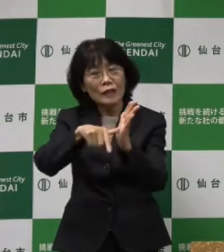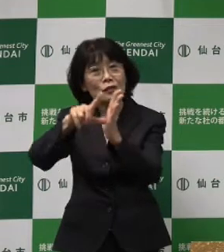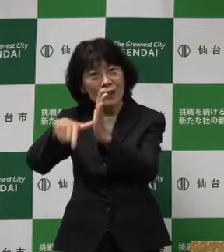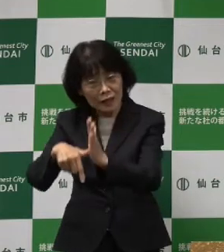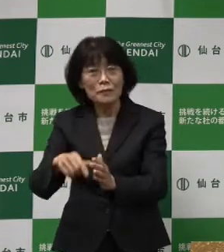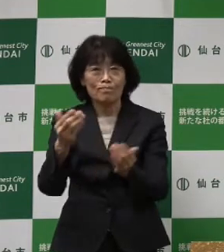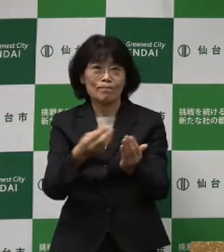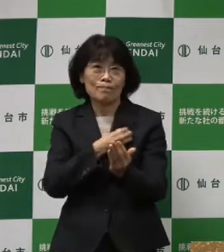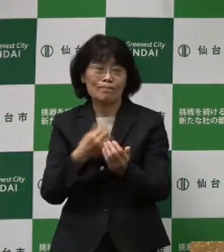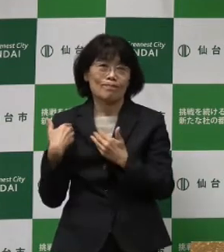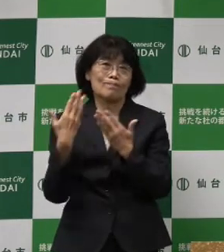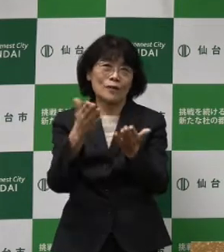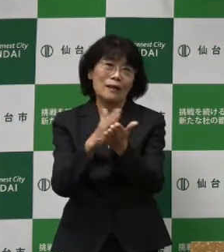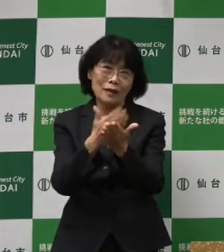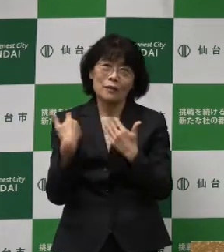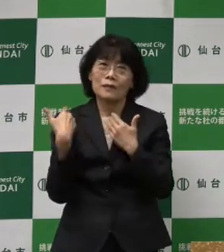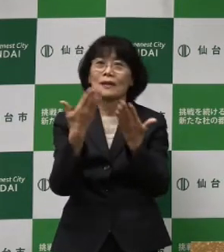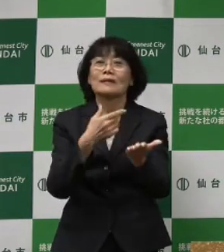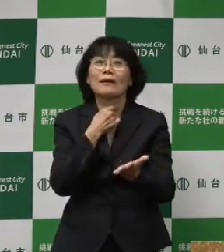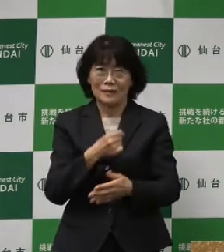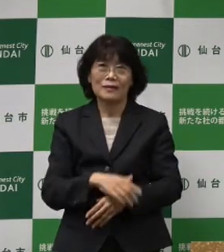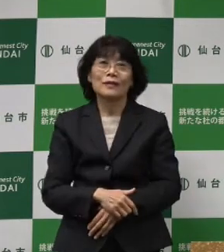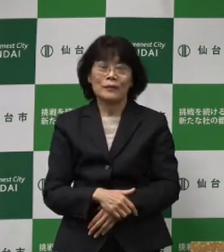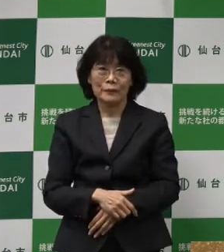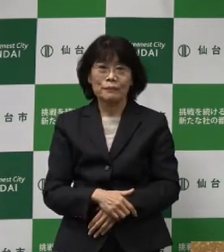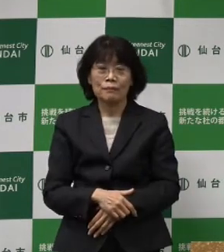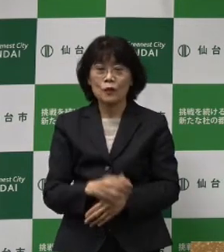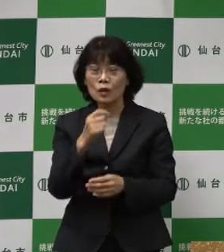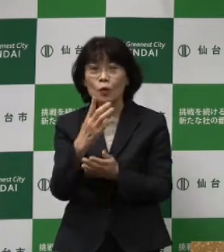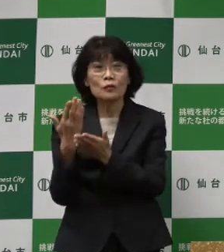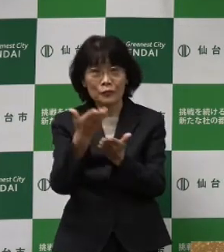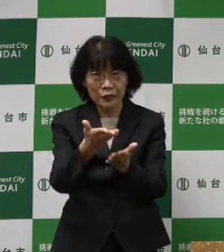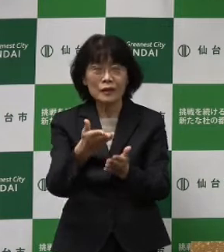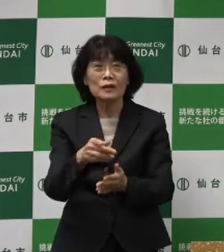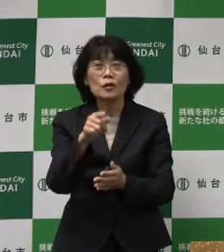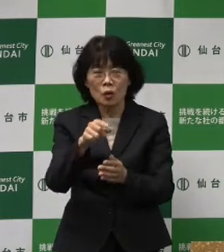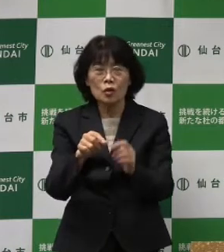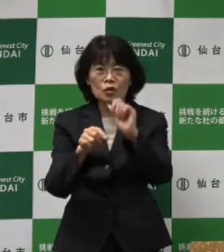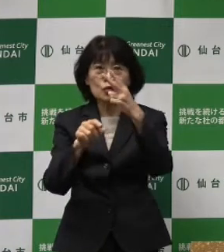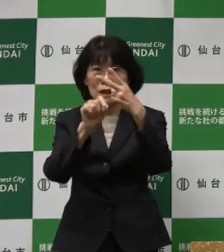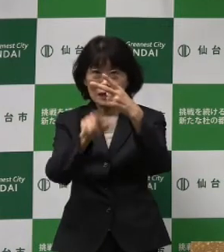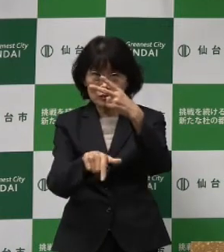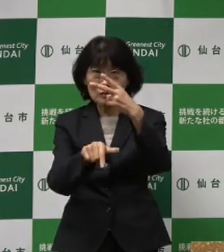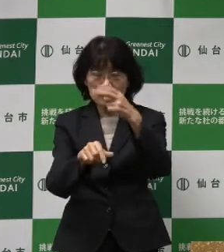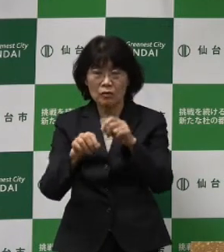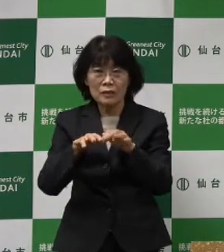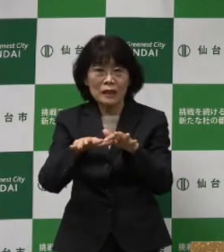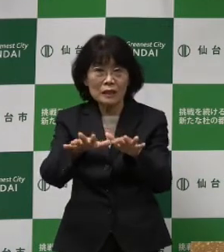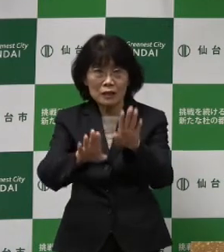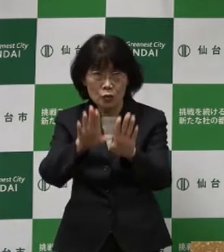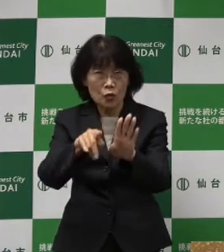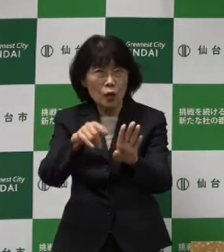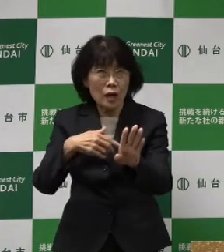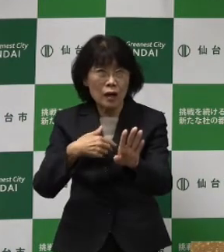います。 分かりました。ちなみになんですけど、これもまた12月の感染状況が分からないかと思うんですが、はい、ご自身